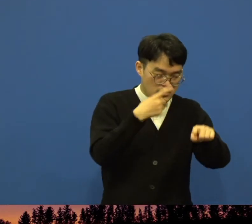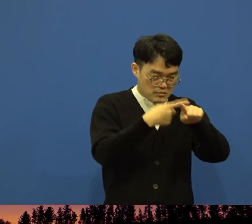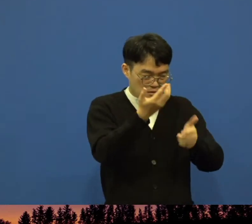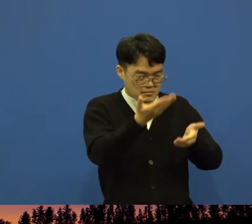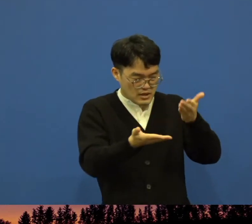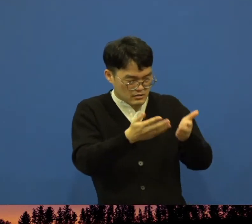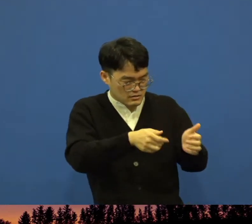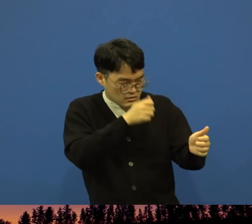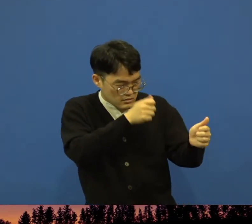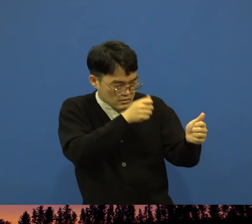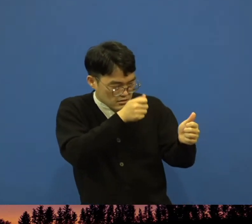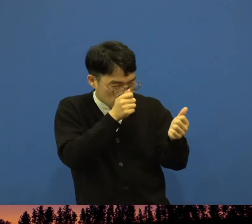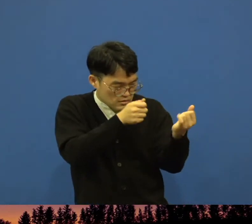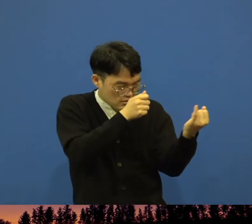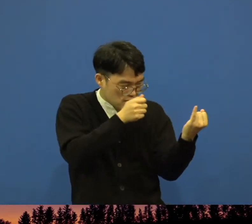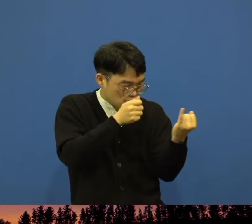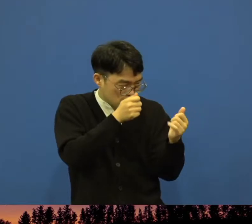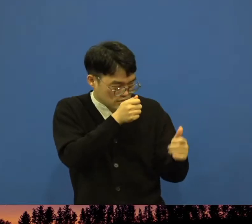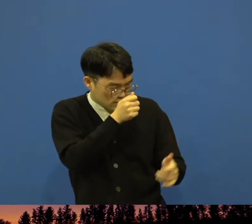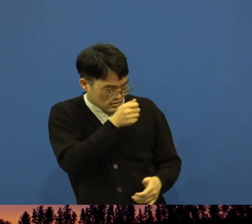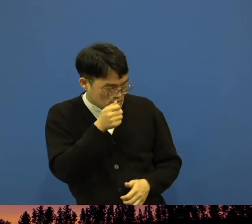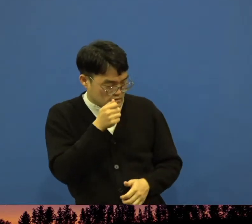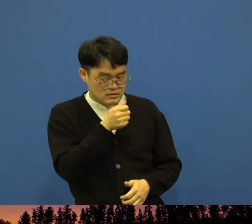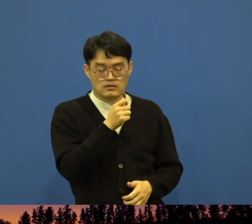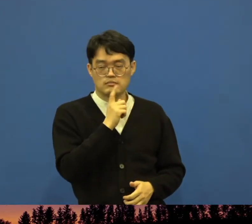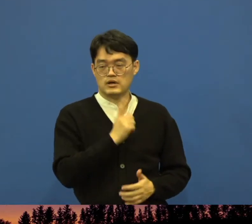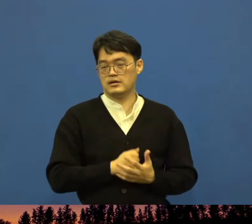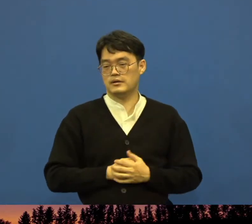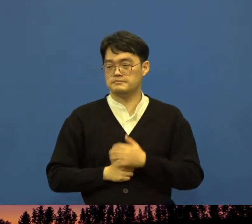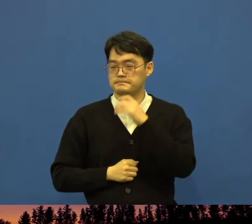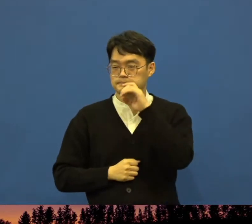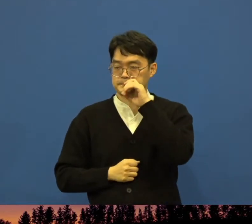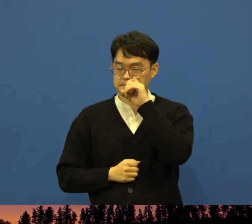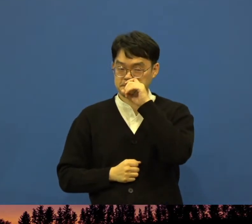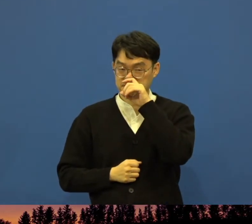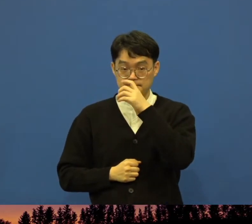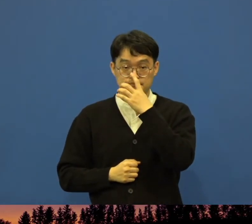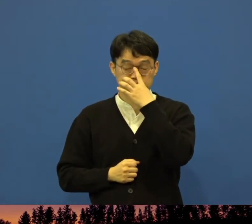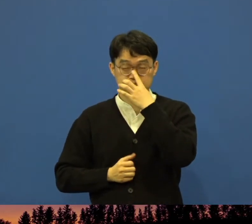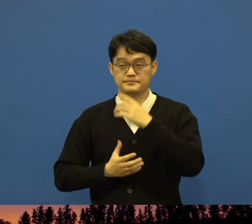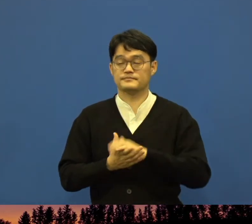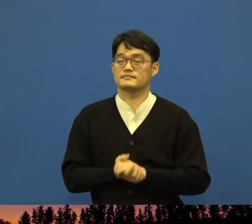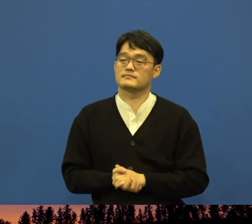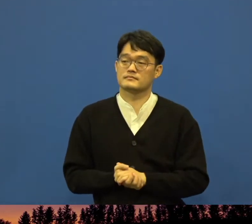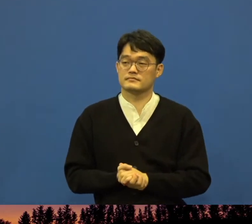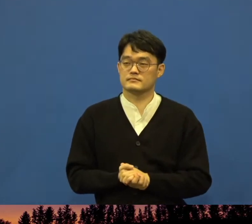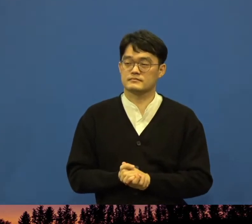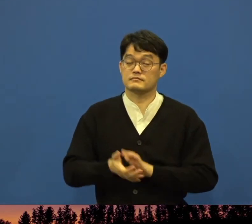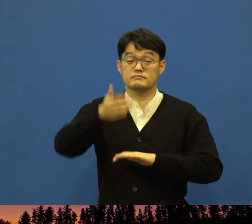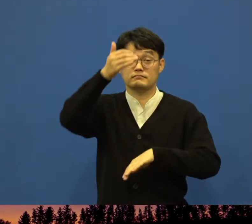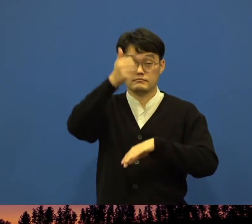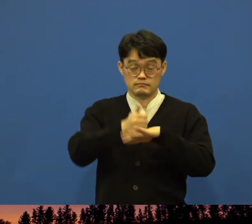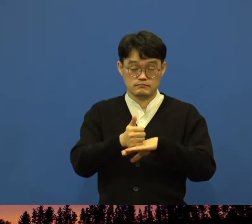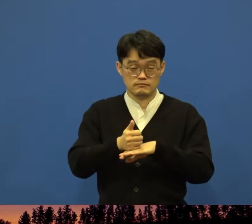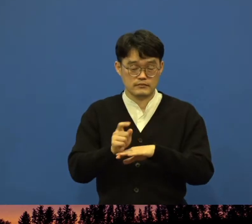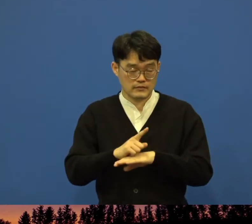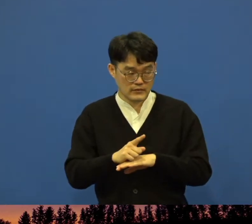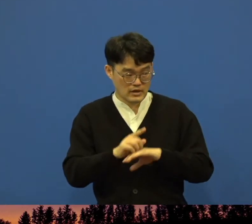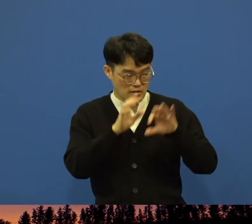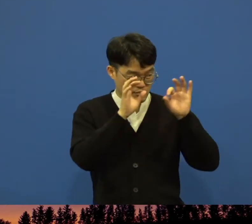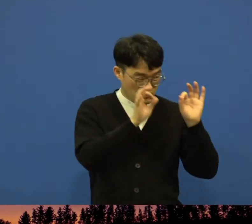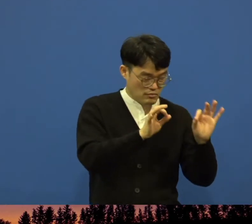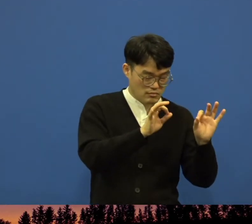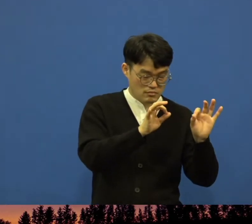비판거리가 보이는데 어떻게 해요? 참 그분도 힘든 거지. 힘들게 살게 된 거죠. 이 보이는 것에 따라 달라지는